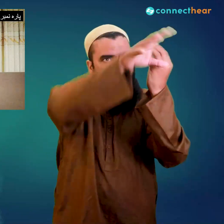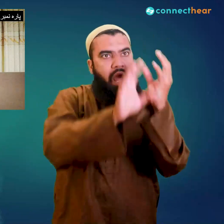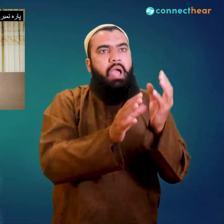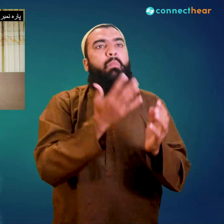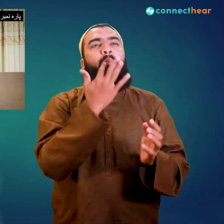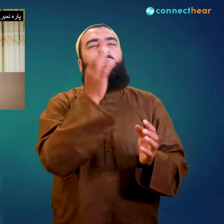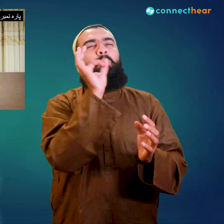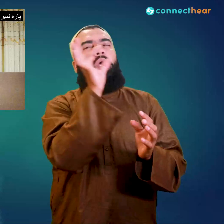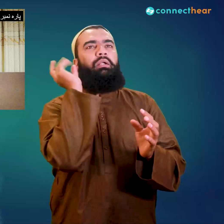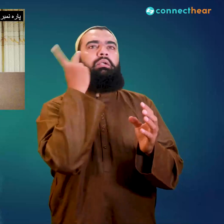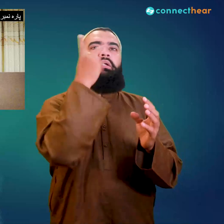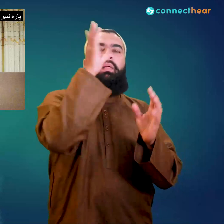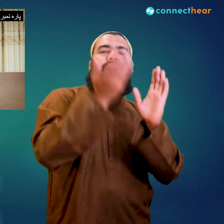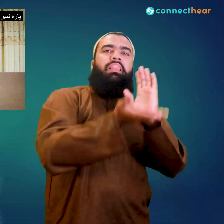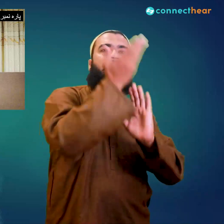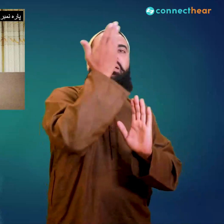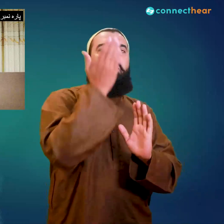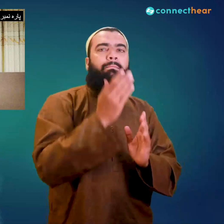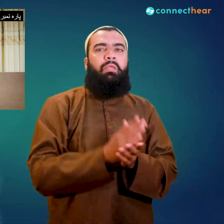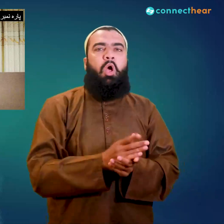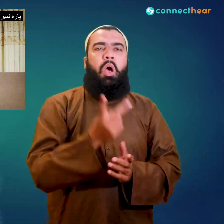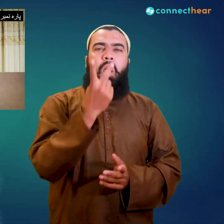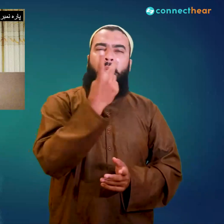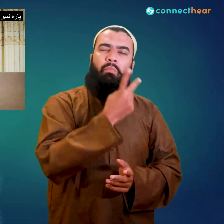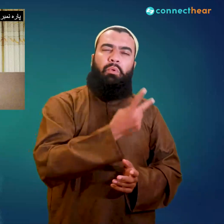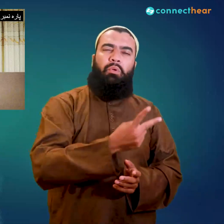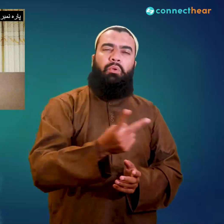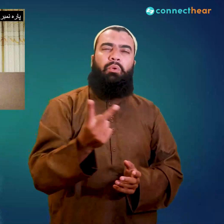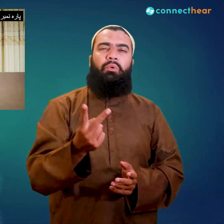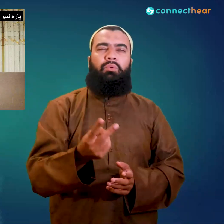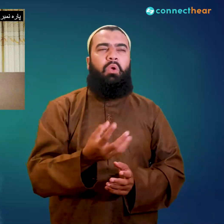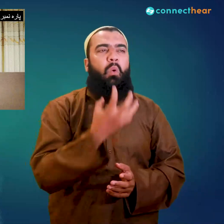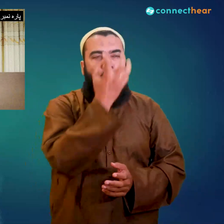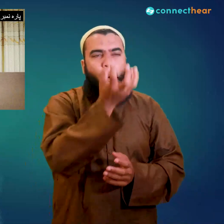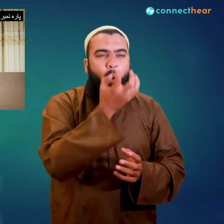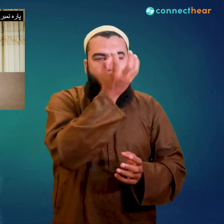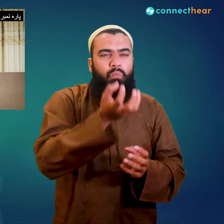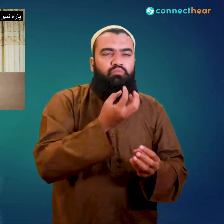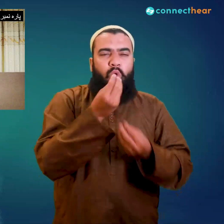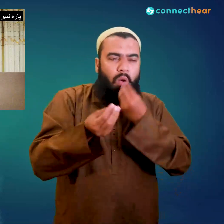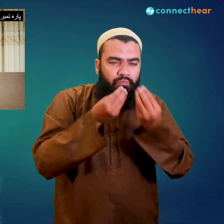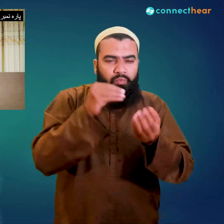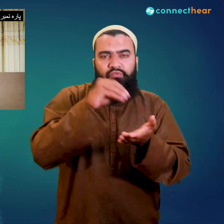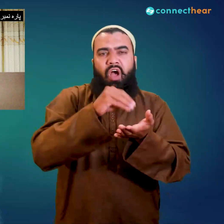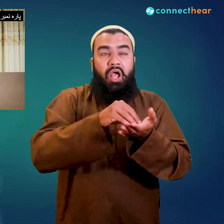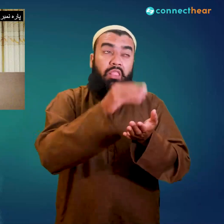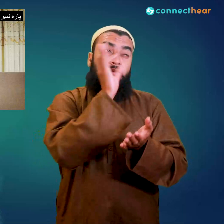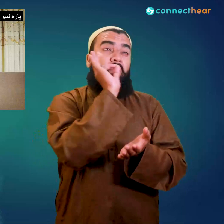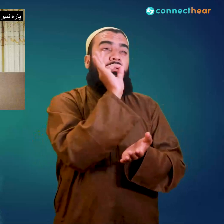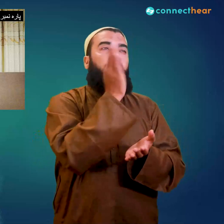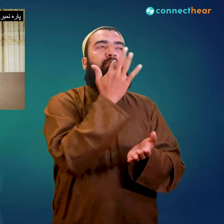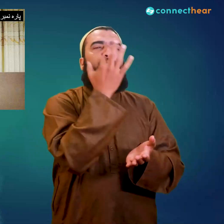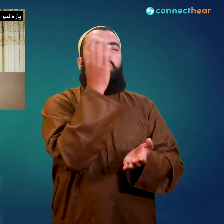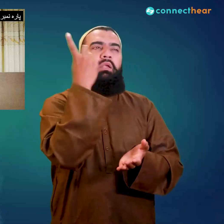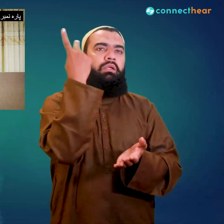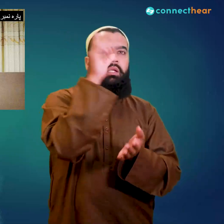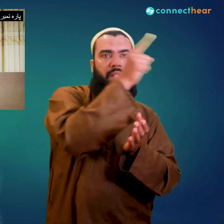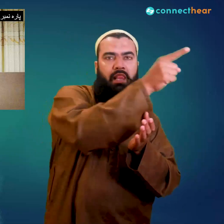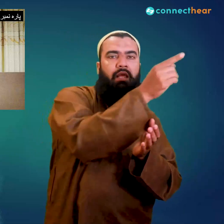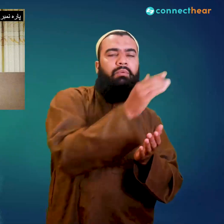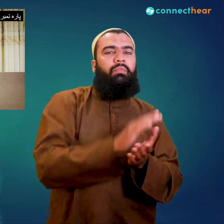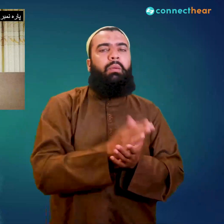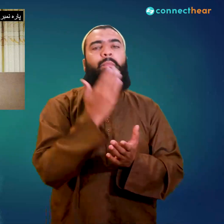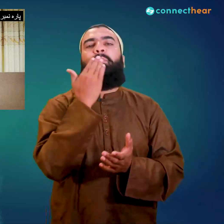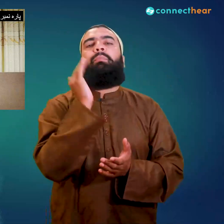آسمان کی طرف ہوں، اور اس کا پھل ہر وقت ہر حال میں کھایا جا سکتا ہو، اس سے فائدہ اٹھایا جا سکتا ہو۔ یہ